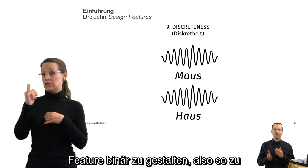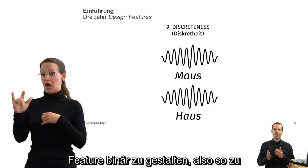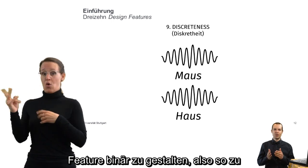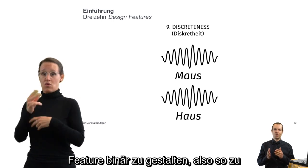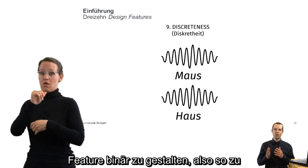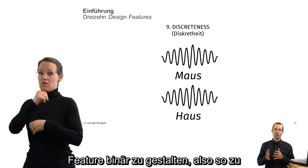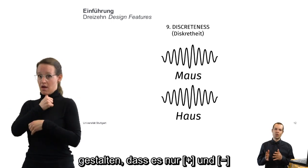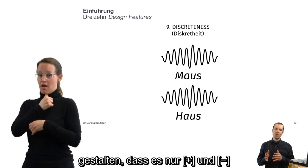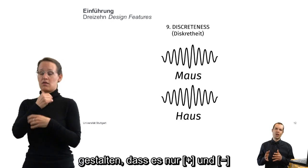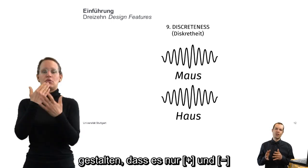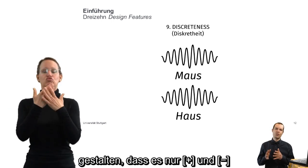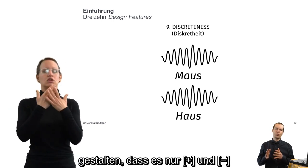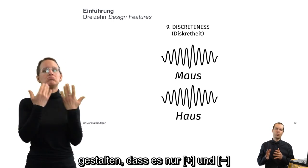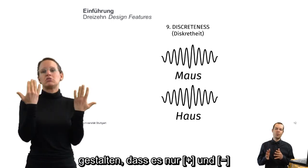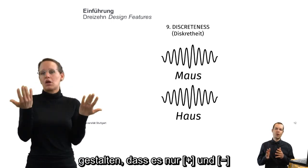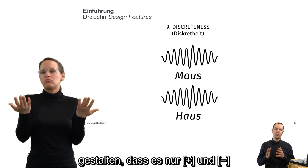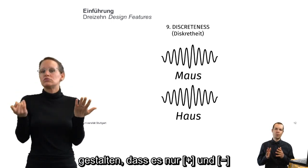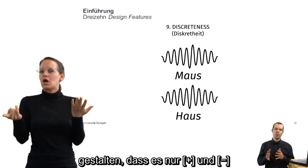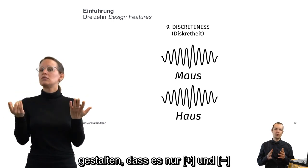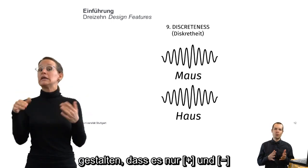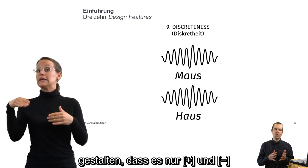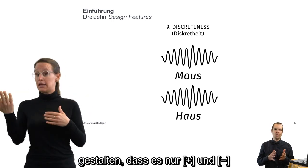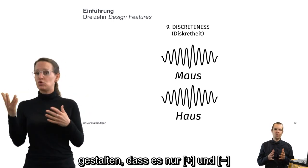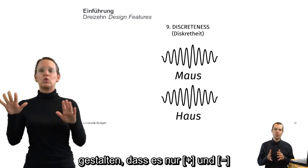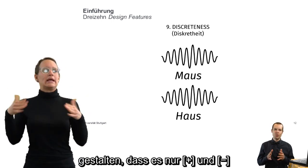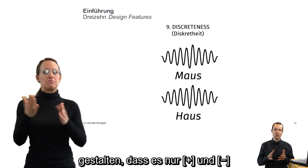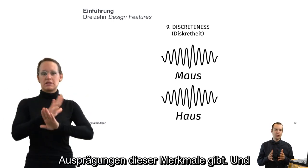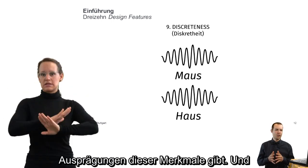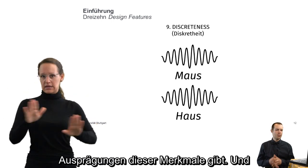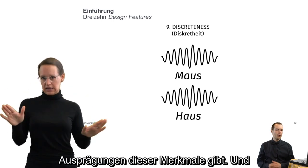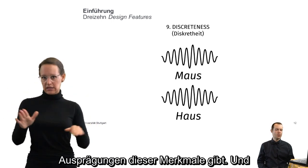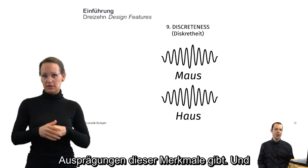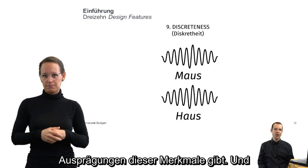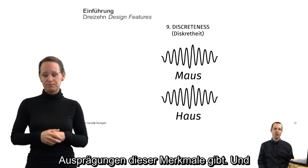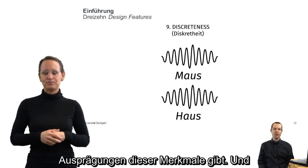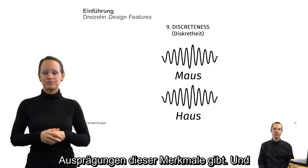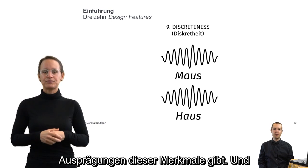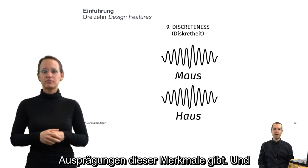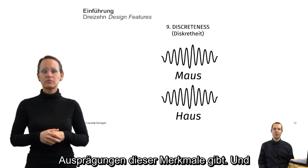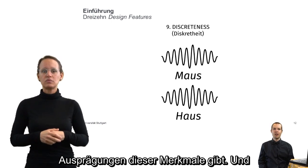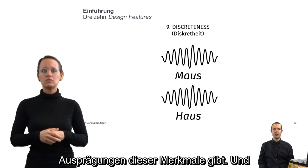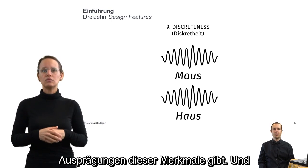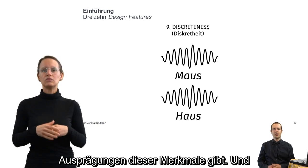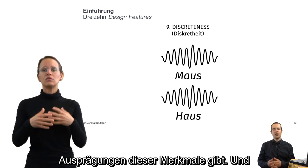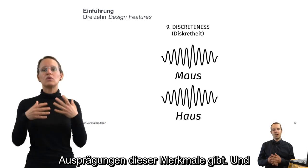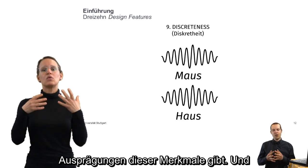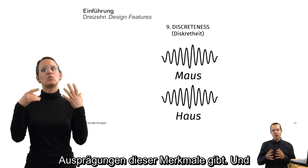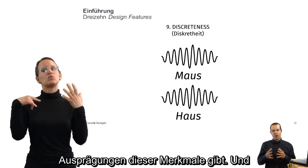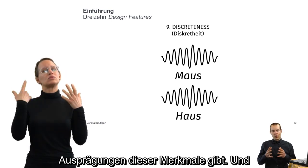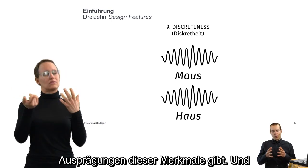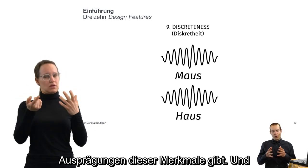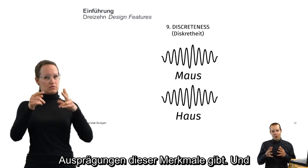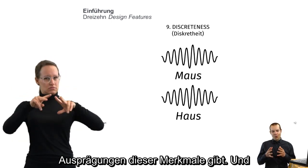so zu gestalten, dass es nur Plus- und Minus-Ausprägungen dieser Merkmale gibt.